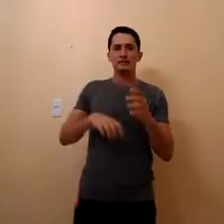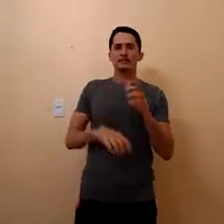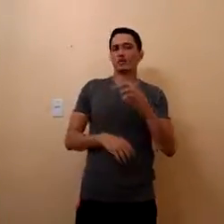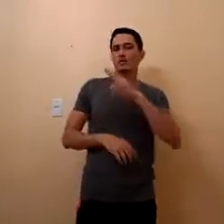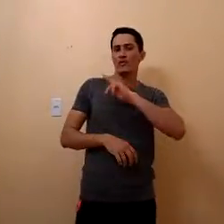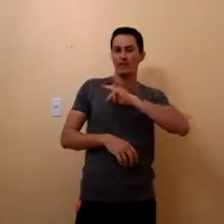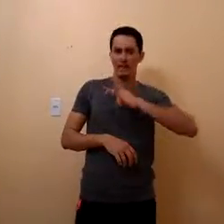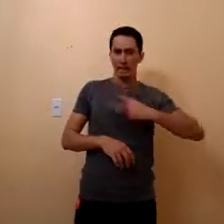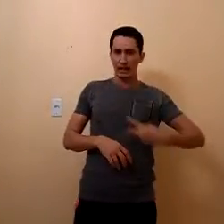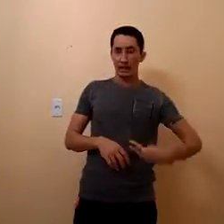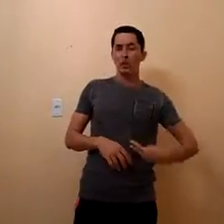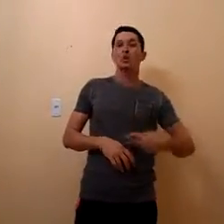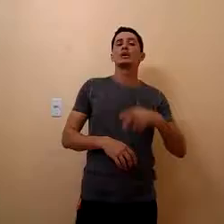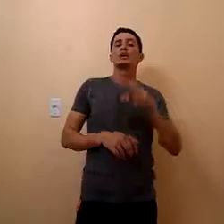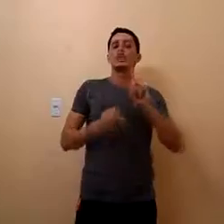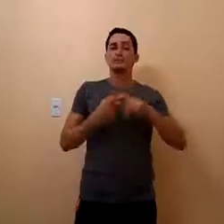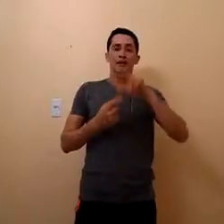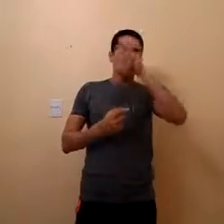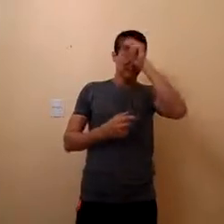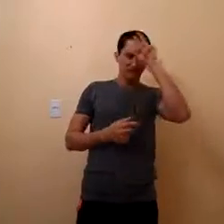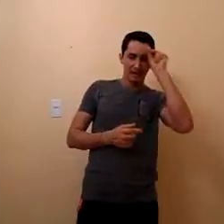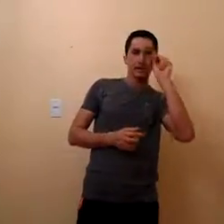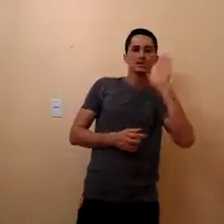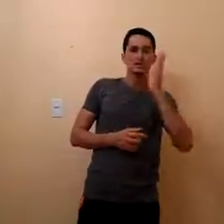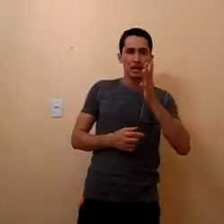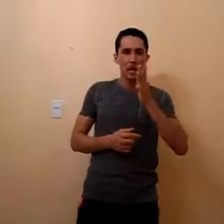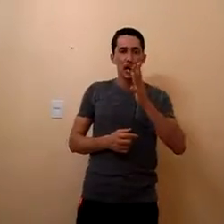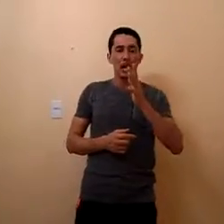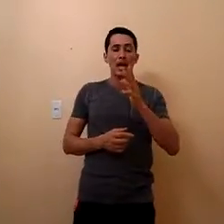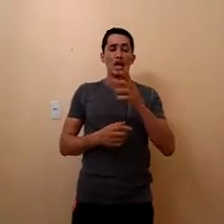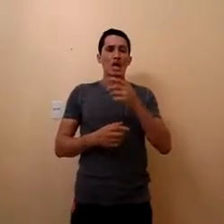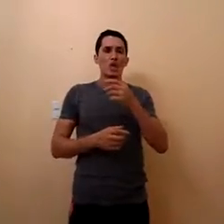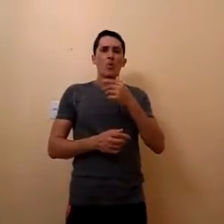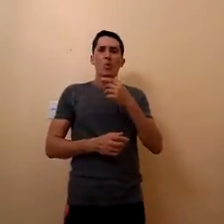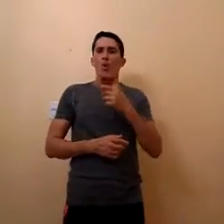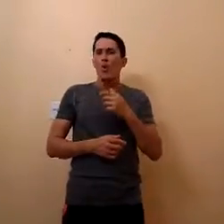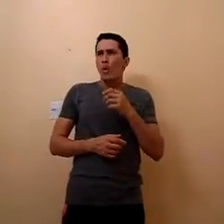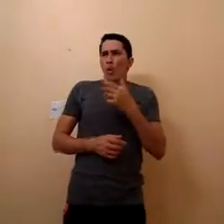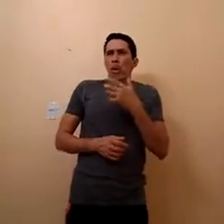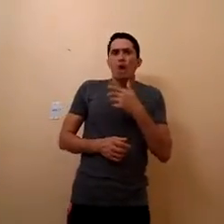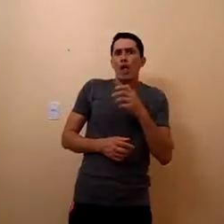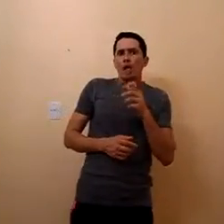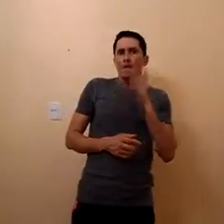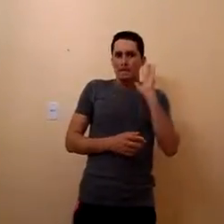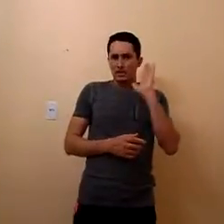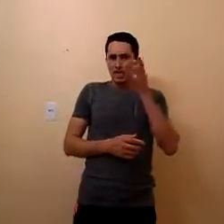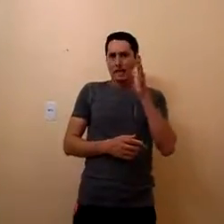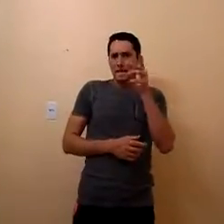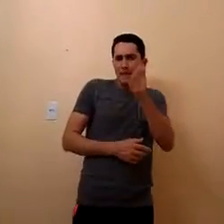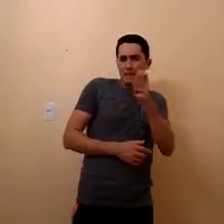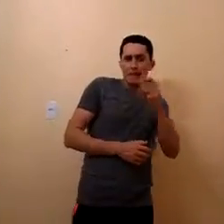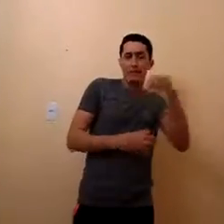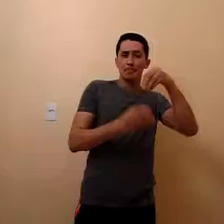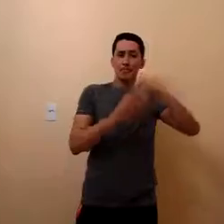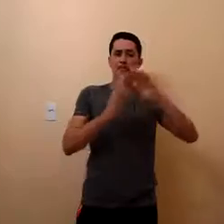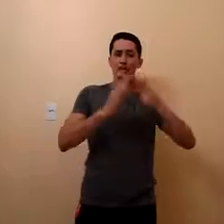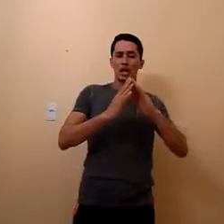no ano passado. Bandidos mataram a tiros o ex-vereador Elpido da Silva Meira dentro da casa dele. Elpido se preparava para